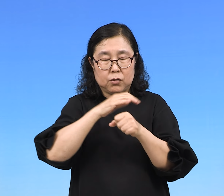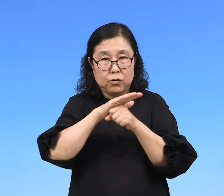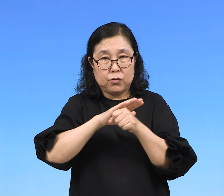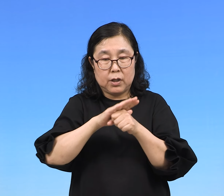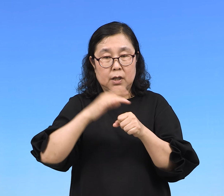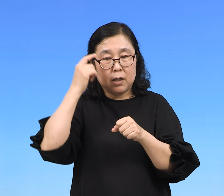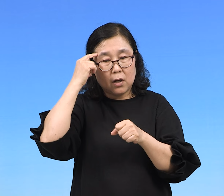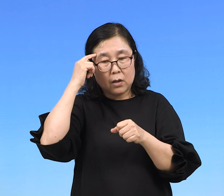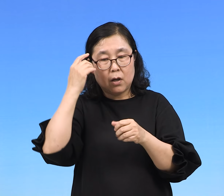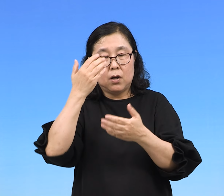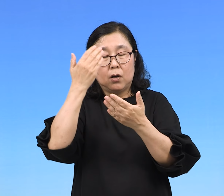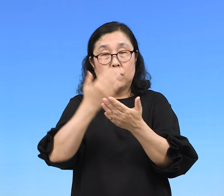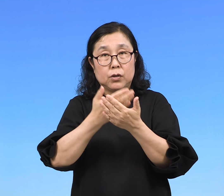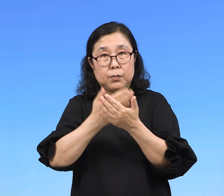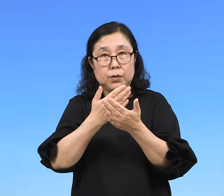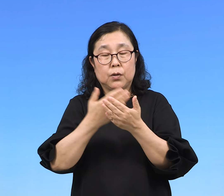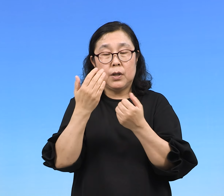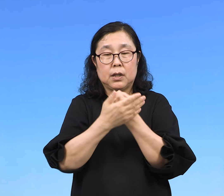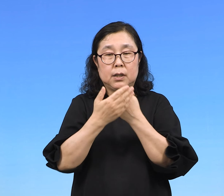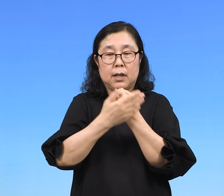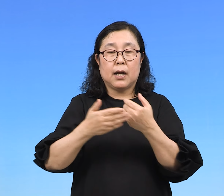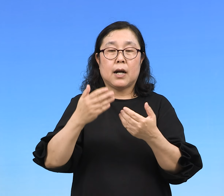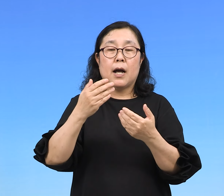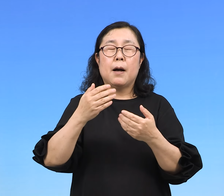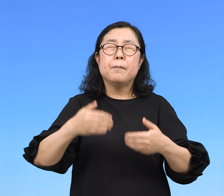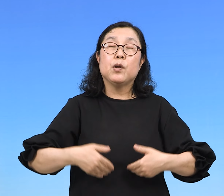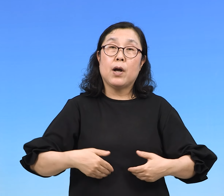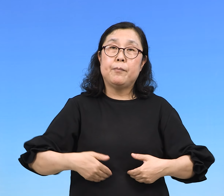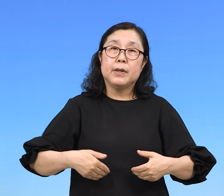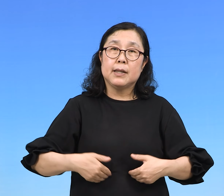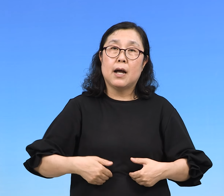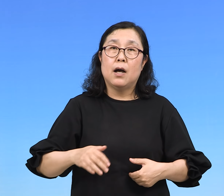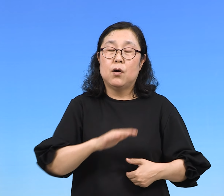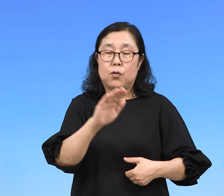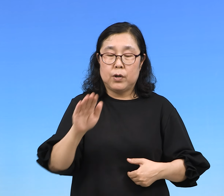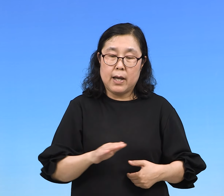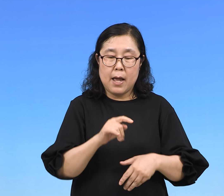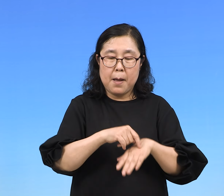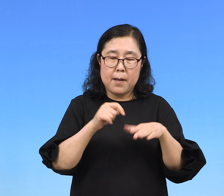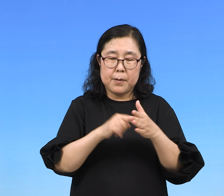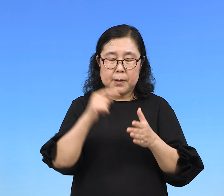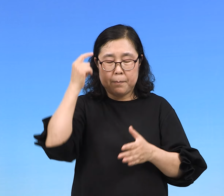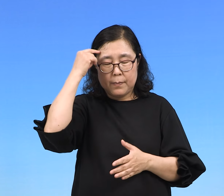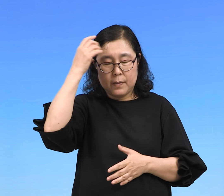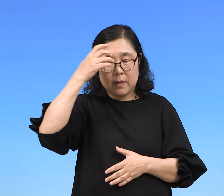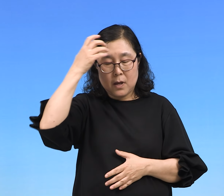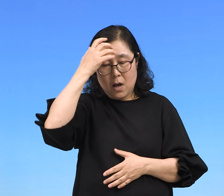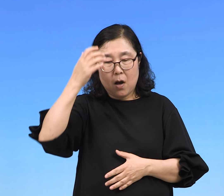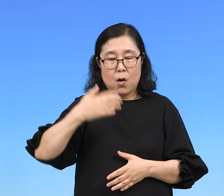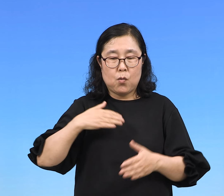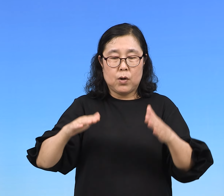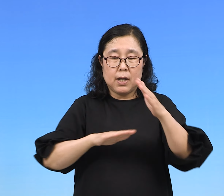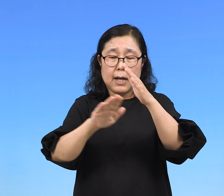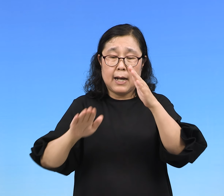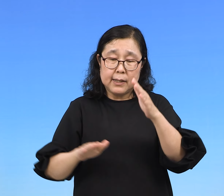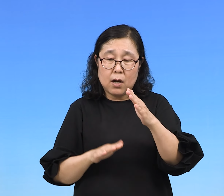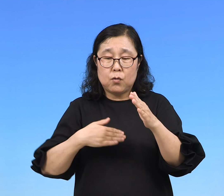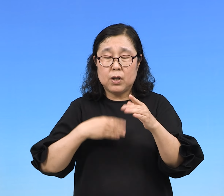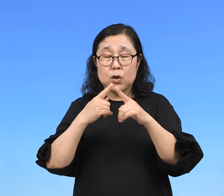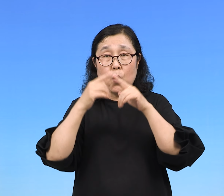여겨주시기 원합니다. 우리 다시 한번 이 은혜가 필요한 때입니다. 우리 심령, 우리 가정, 우리 교회, 하나님 이